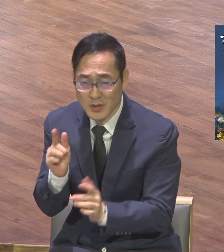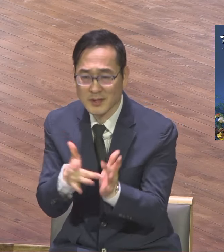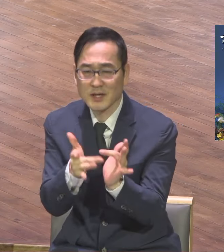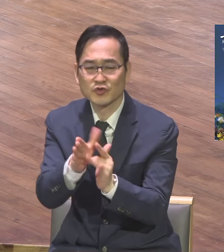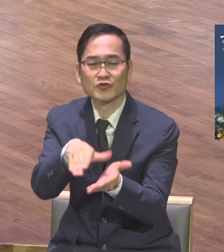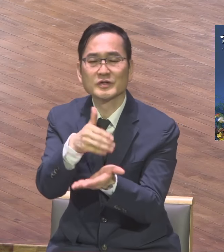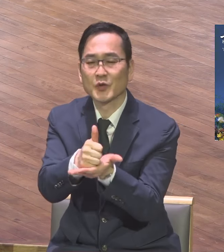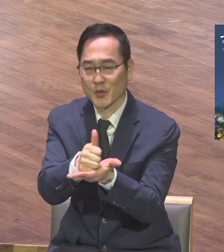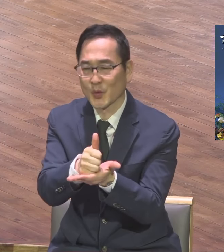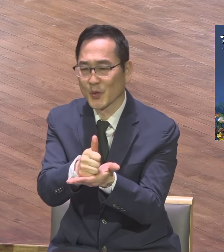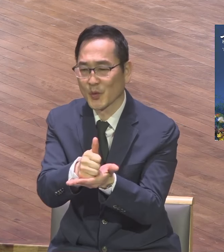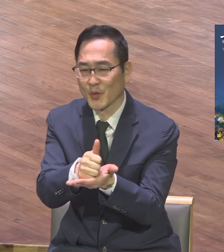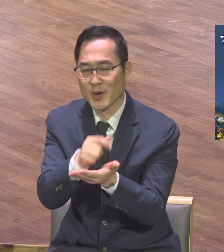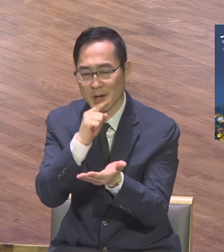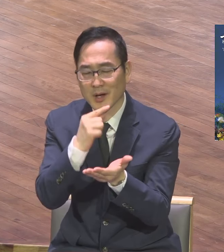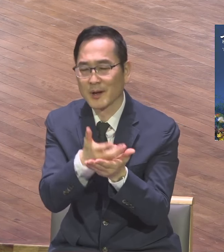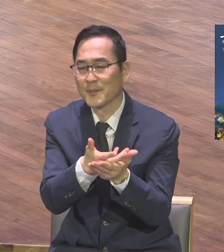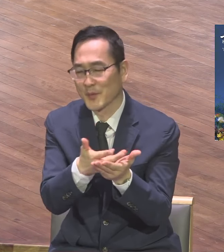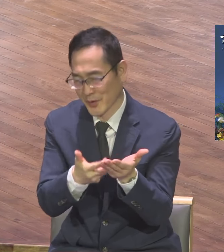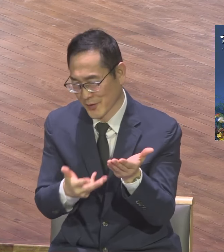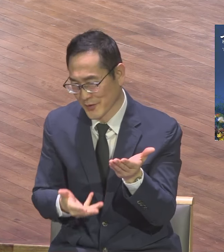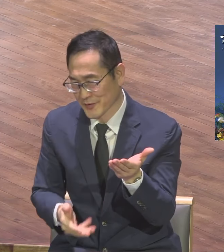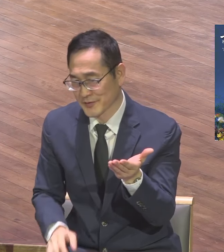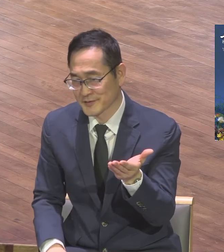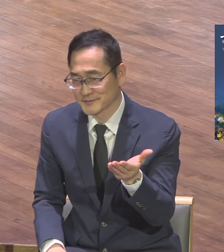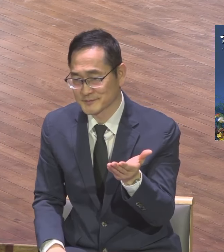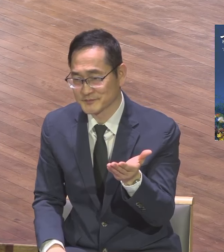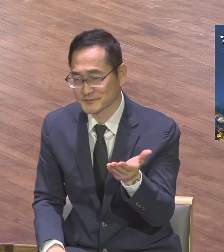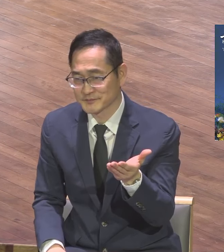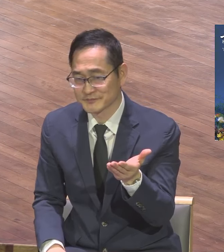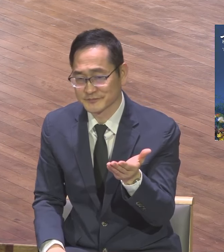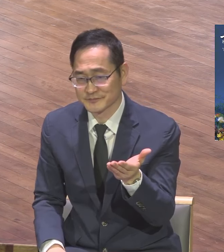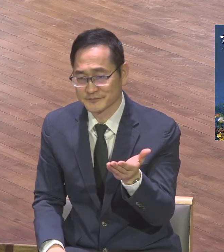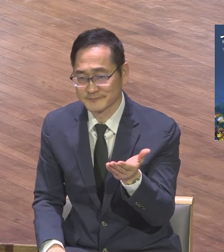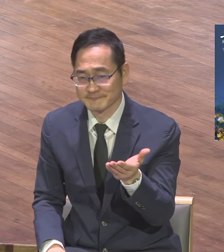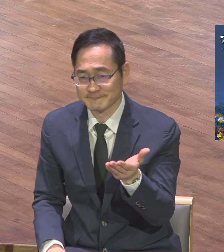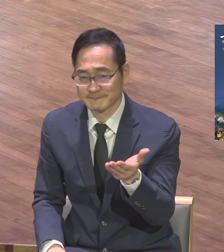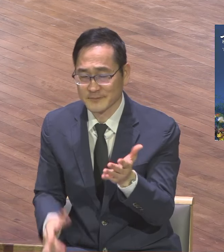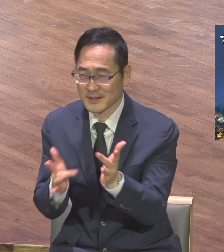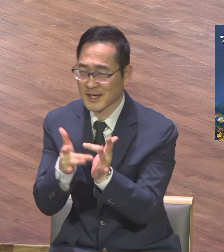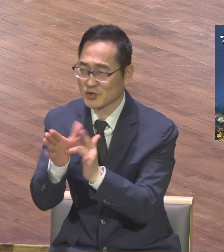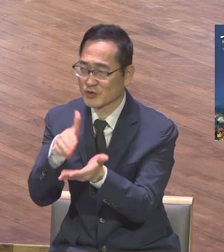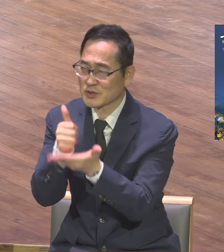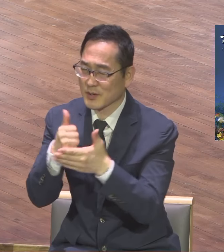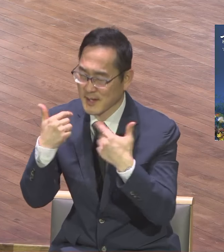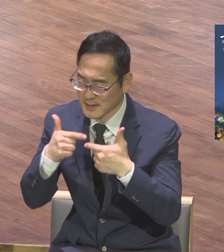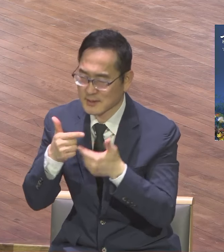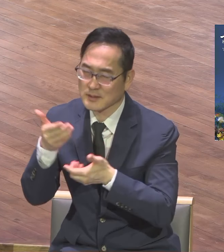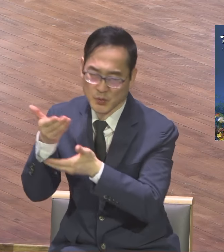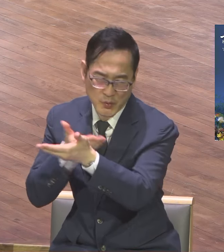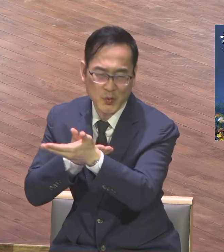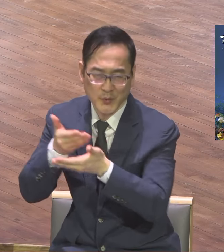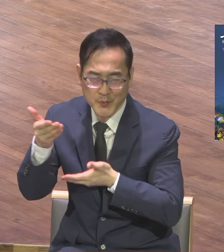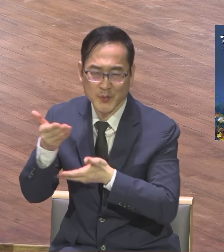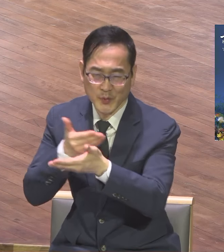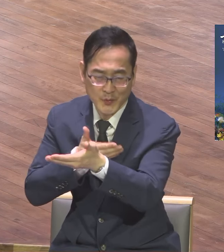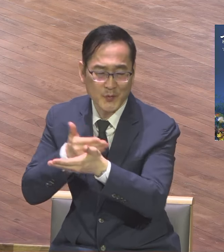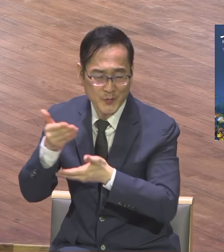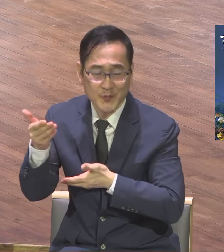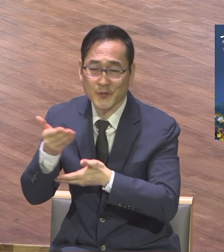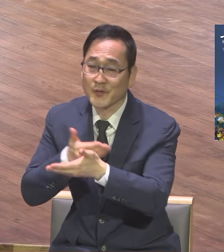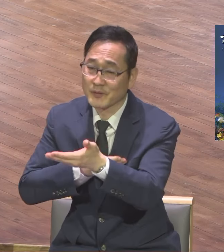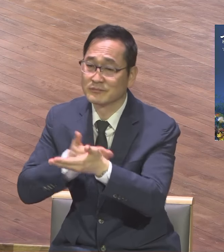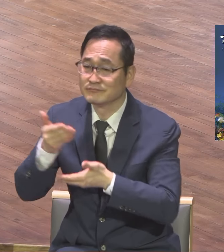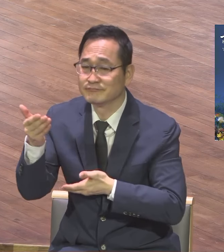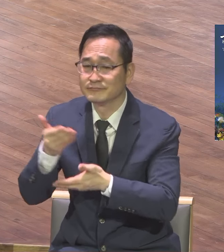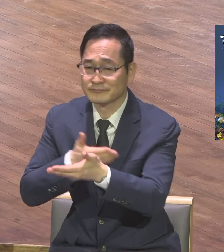핵심이 예수 그리스도와 매일 소통하는 삶이에요. 예수 그리스도와 소통하는 예수님과 생명적